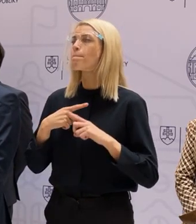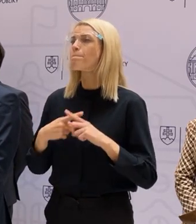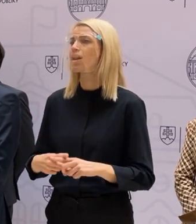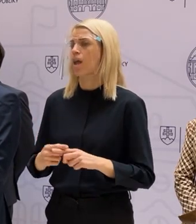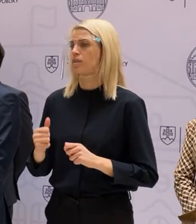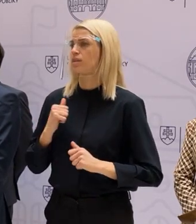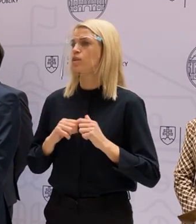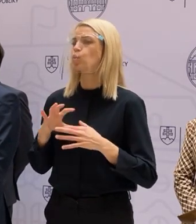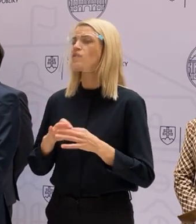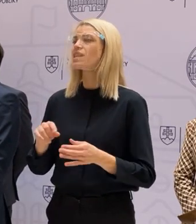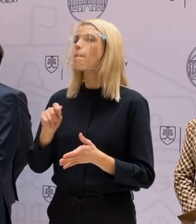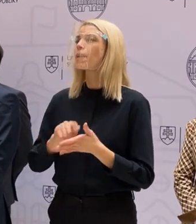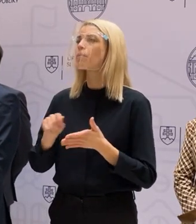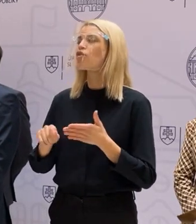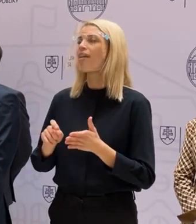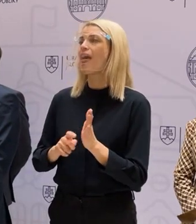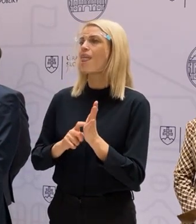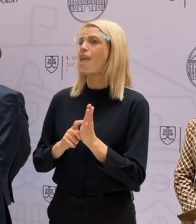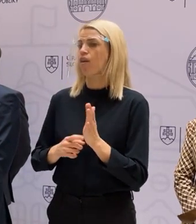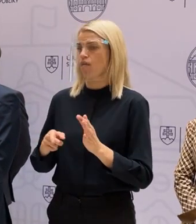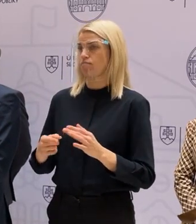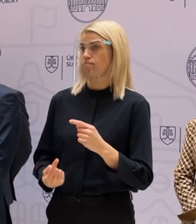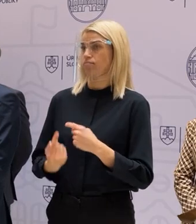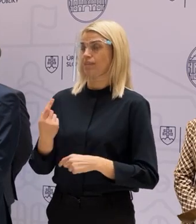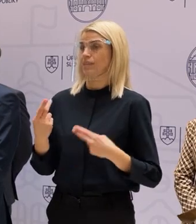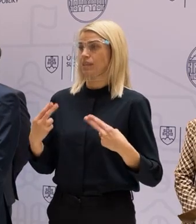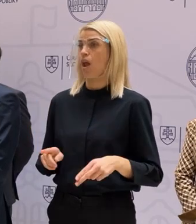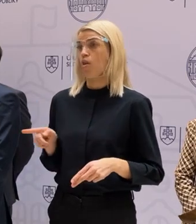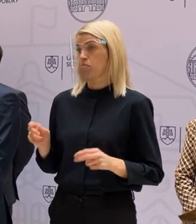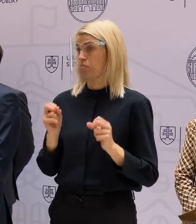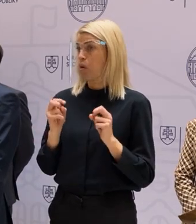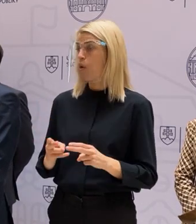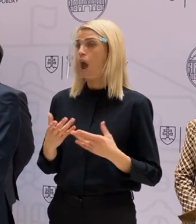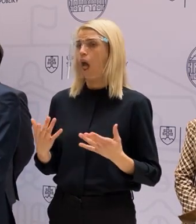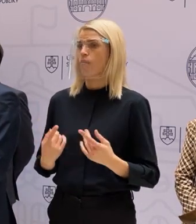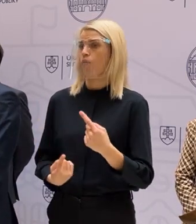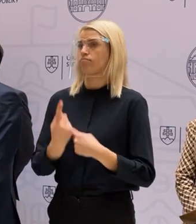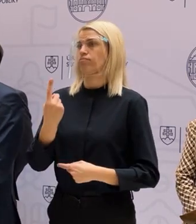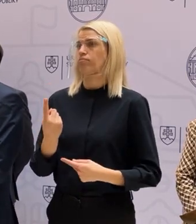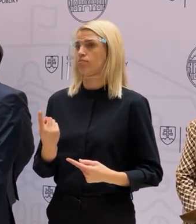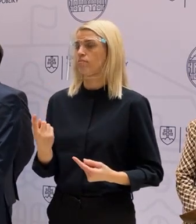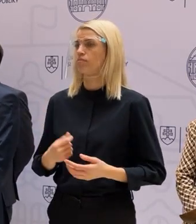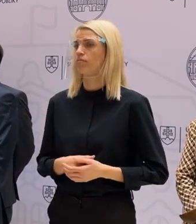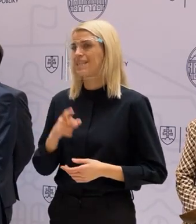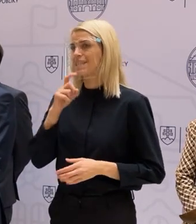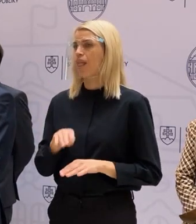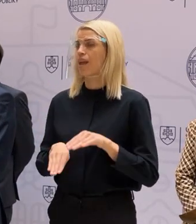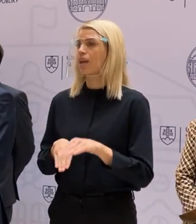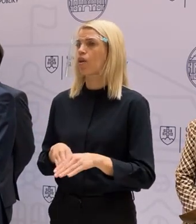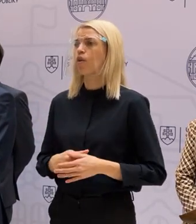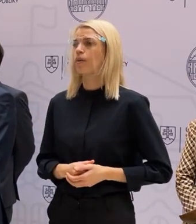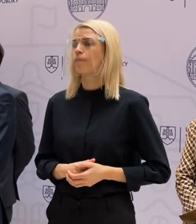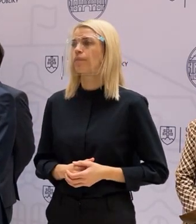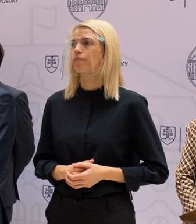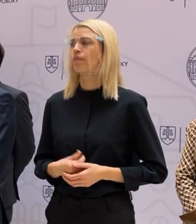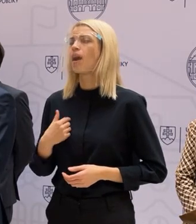problém pri predpisovaní liekov. Ako sa toto stalo a vy ste s tým teda OK, alebo to bolo nejaké nedopatrenie a nedomyslený krok? No, nechcem